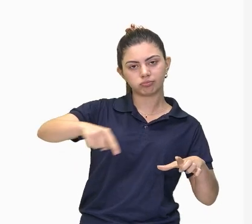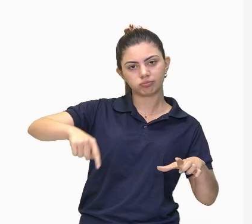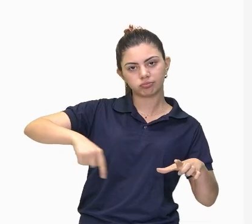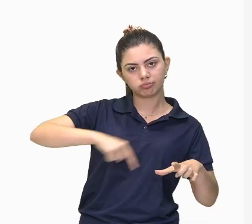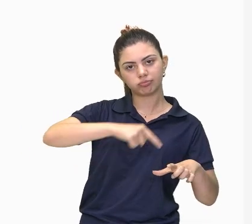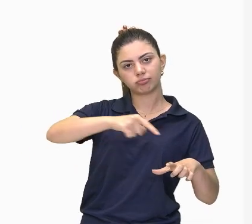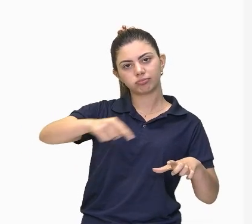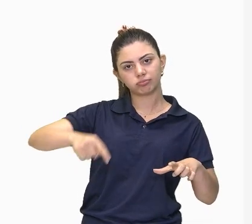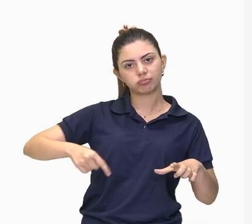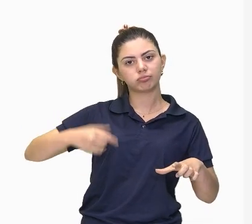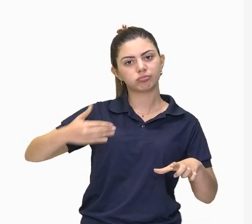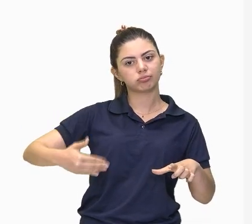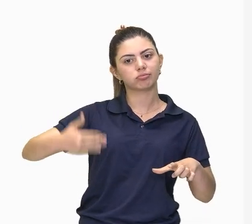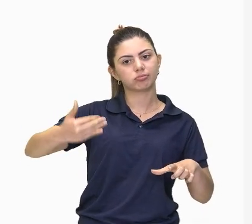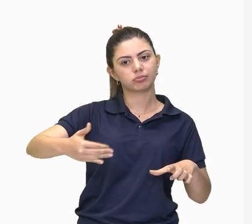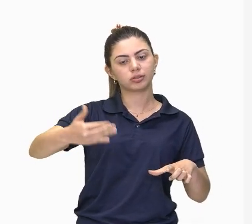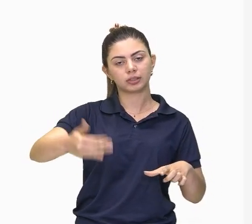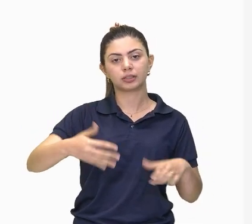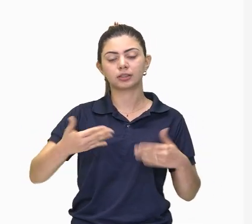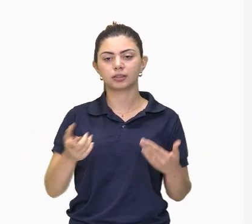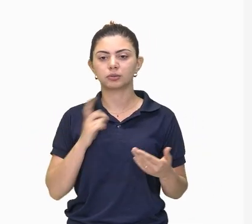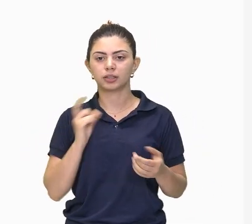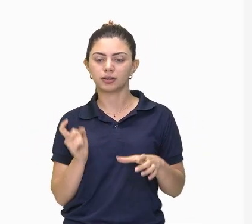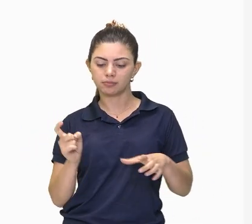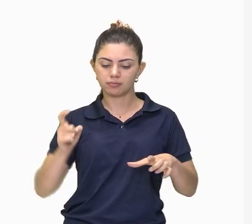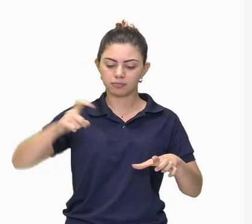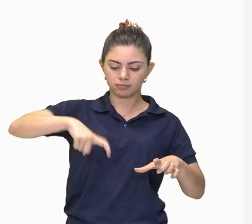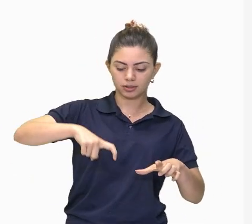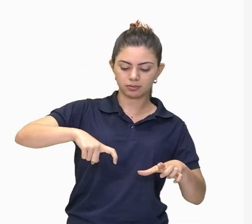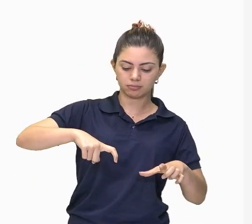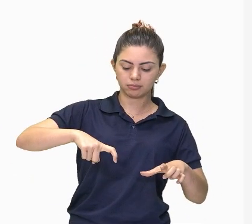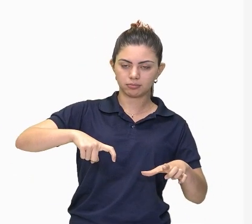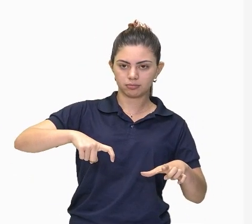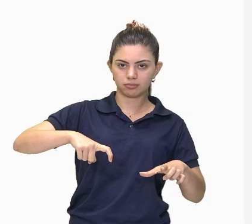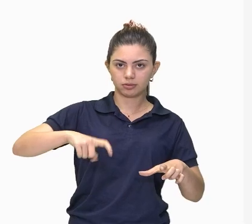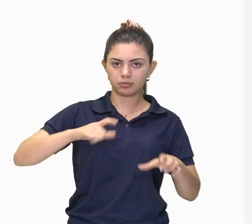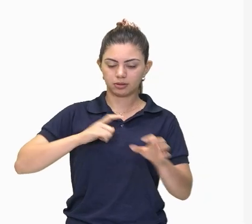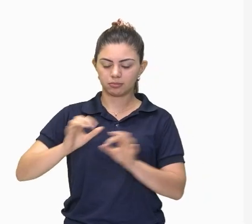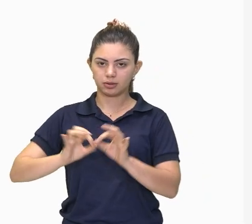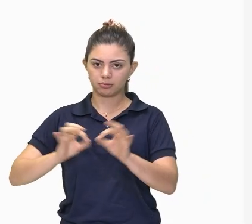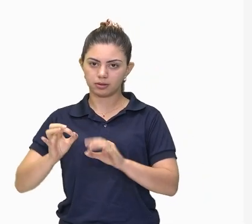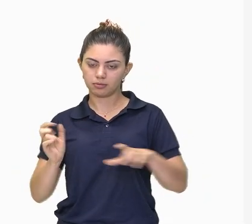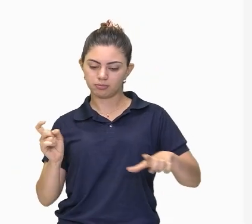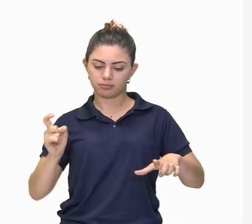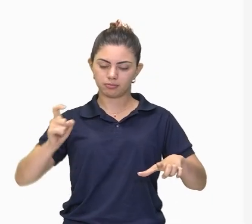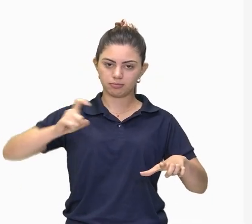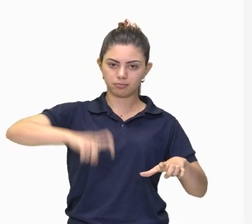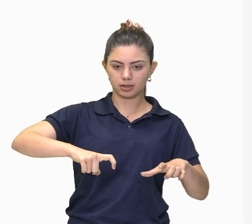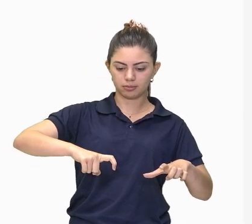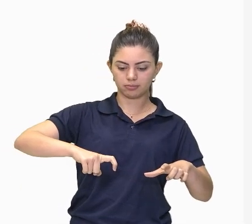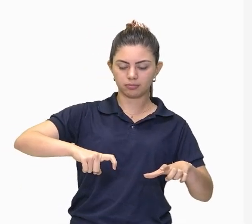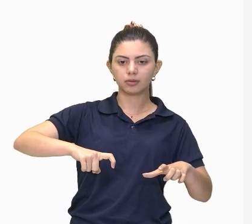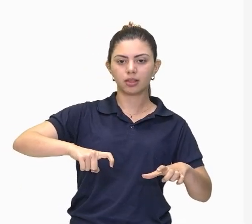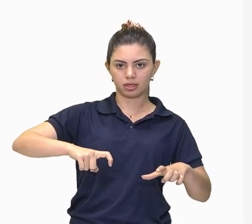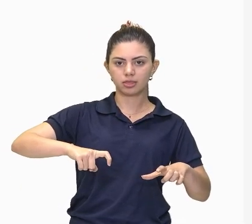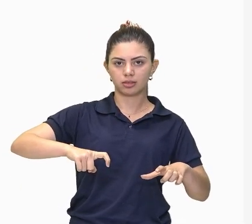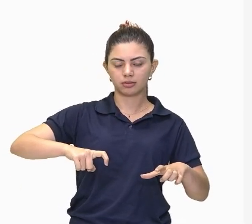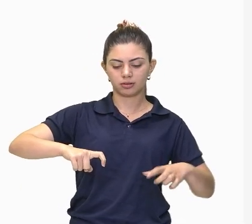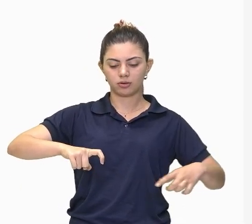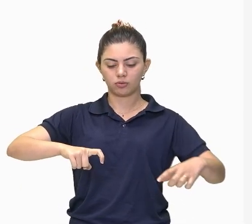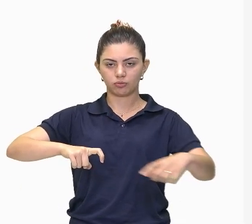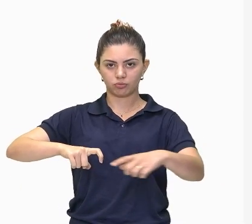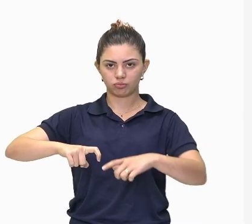estável. Uma agulha ou cápsula fonográfica é montada em um braço articulado que se estende sobre o